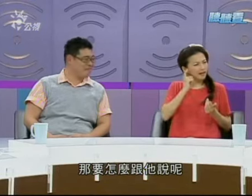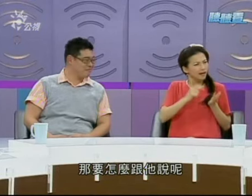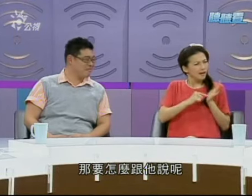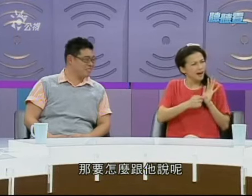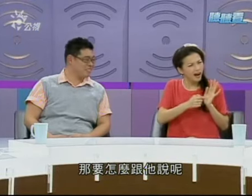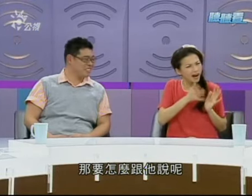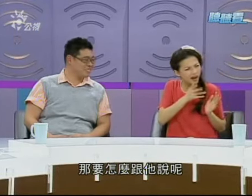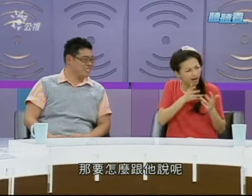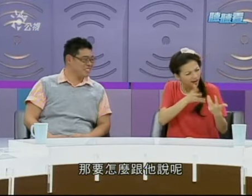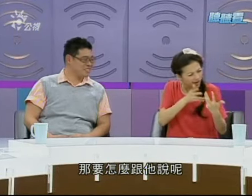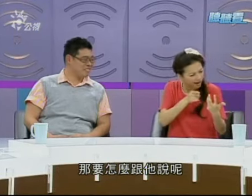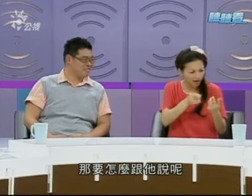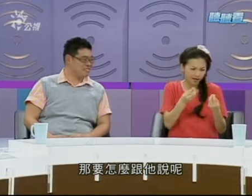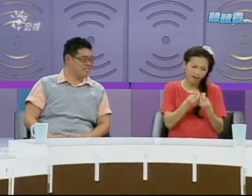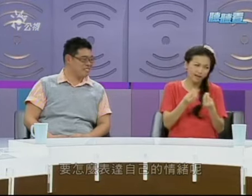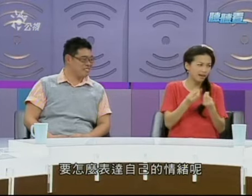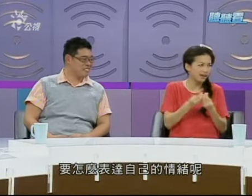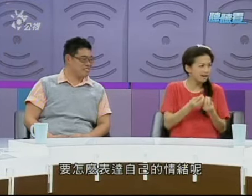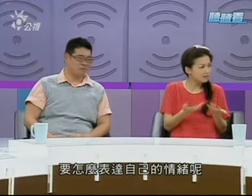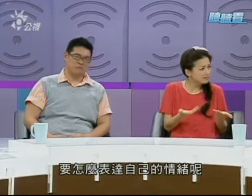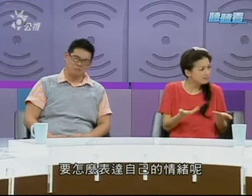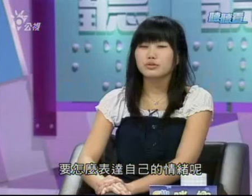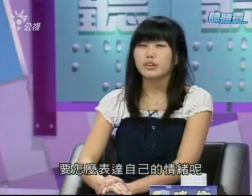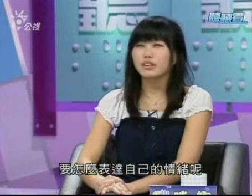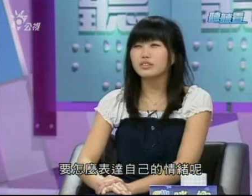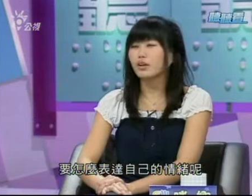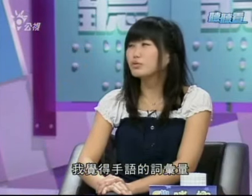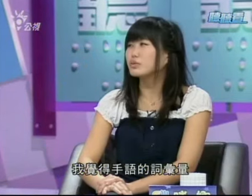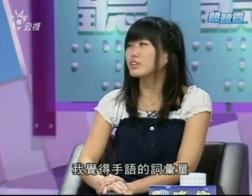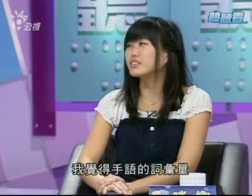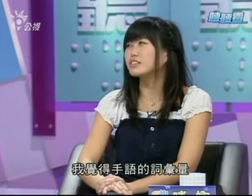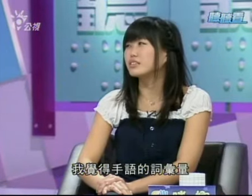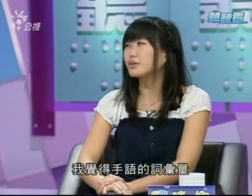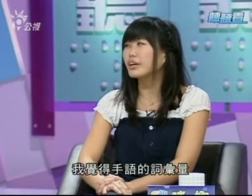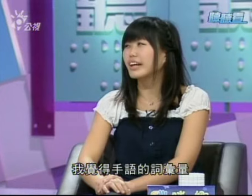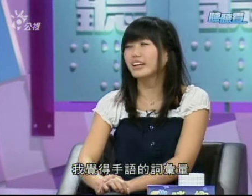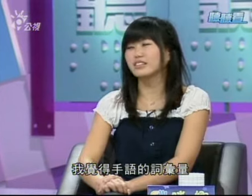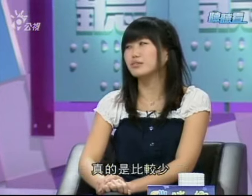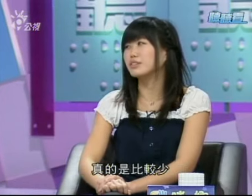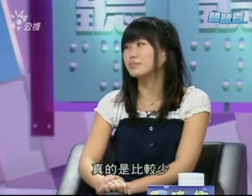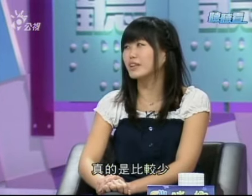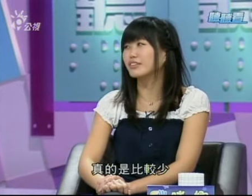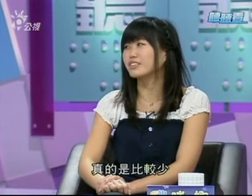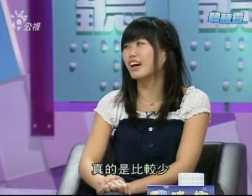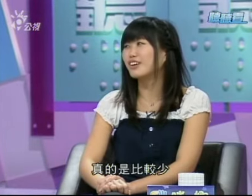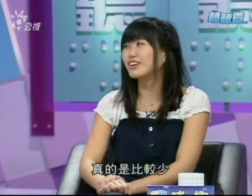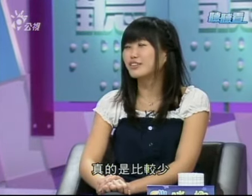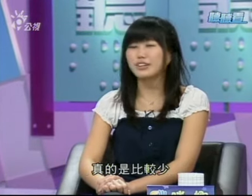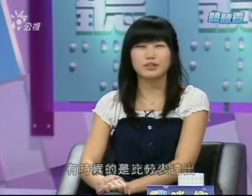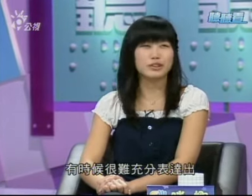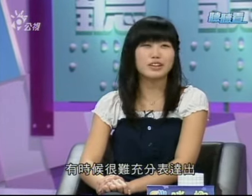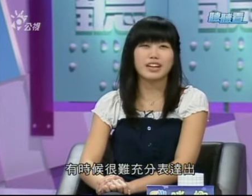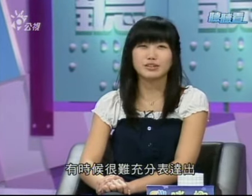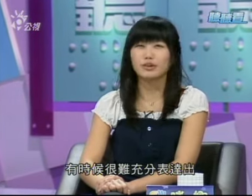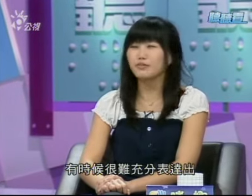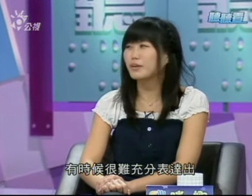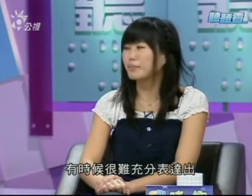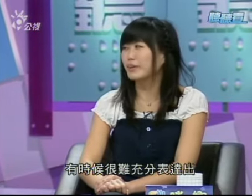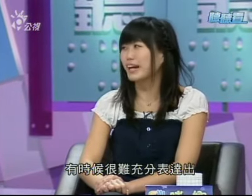跟他说呢要怎么表达自己的情绪呢我觉得手语的词汇量真的是比较小有时候很难充分表达